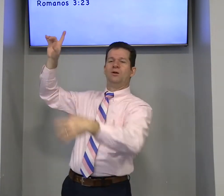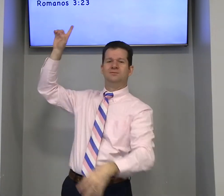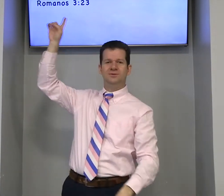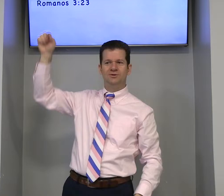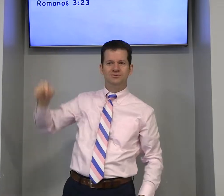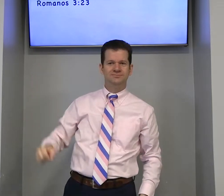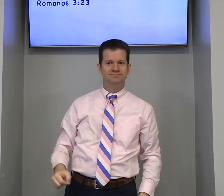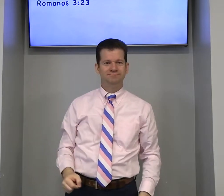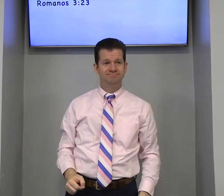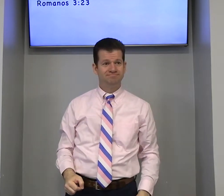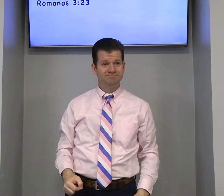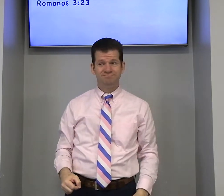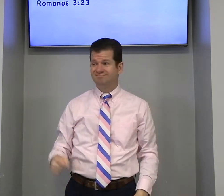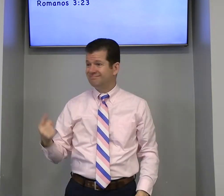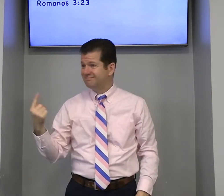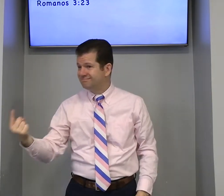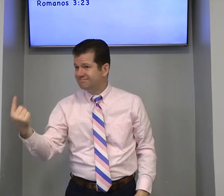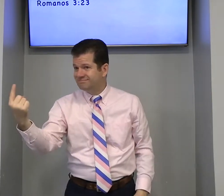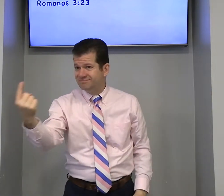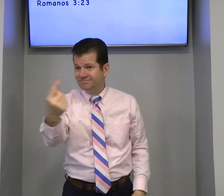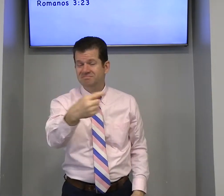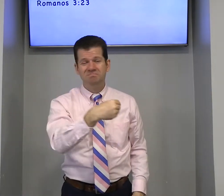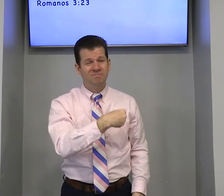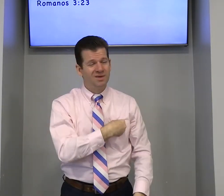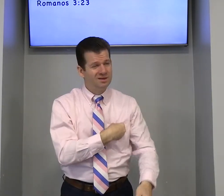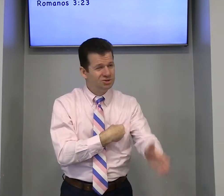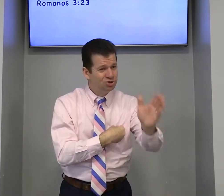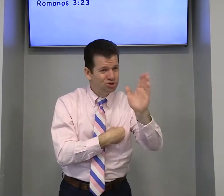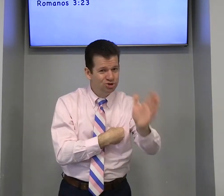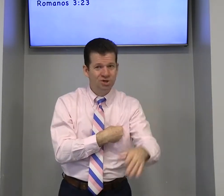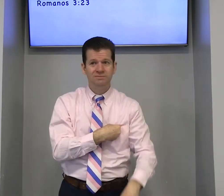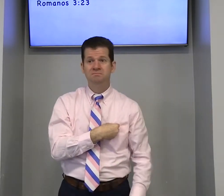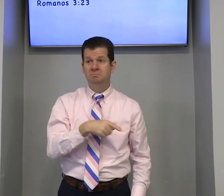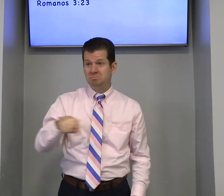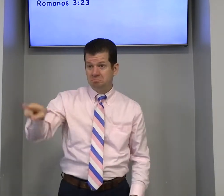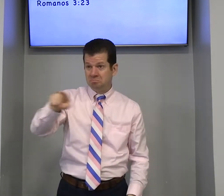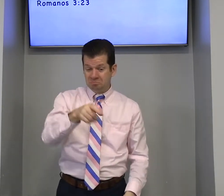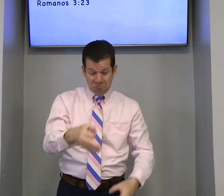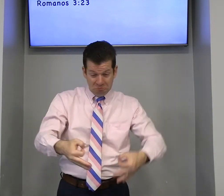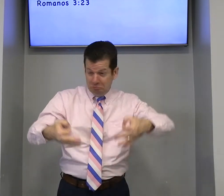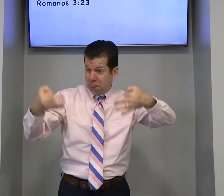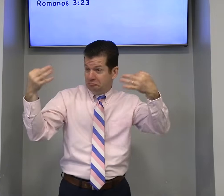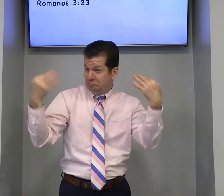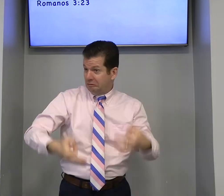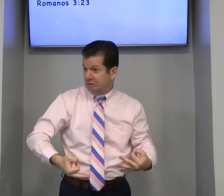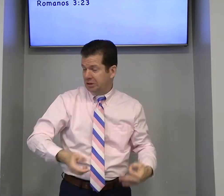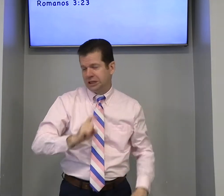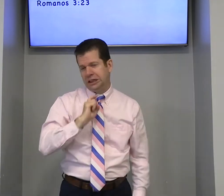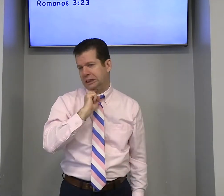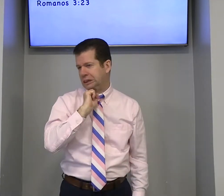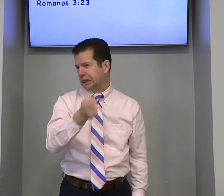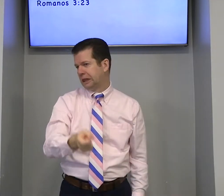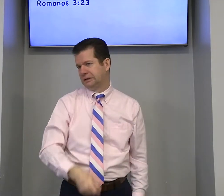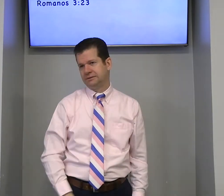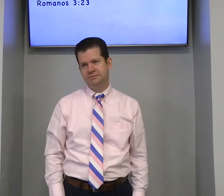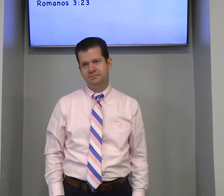destituídos estão da glória de Deus. Cada um pecou já. Ninguém é